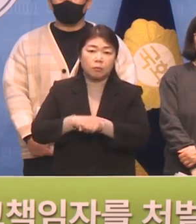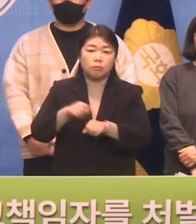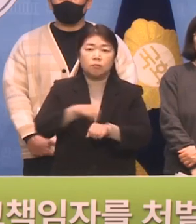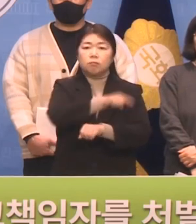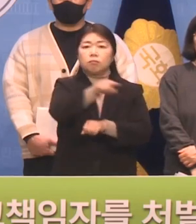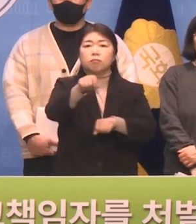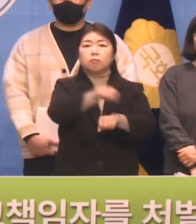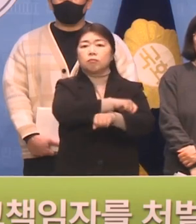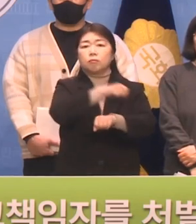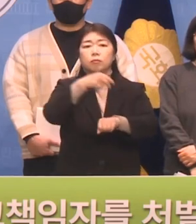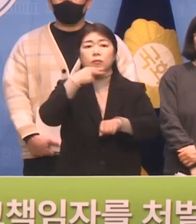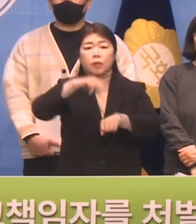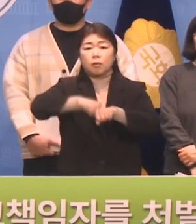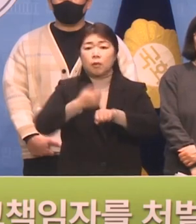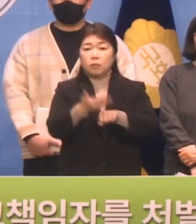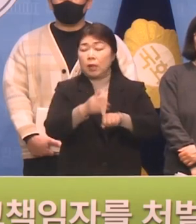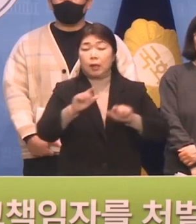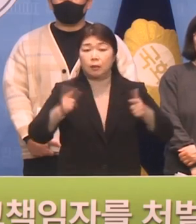받고 있습니다.